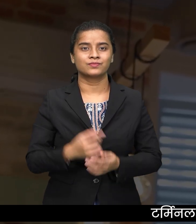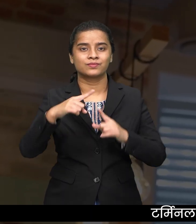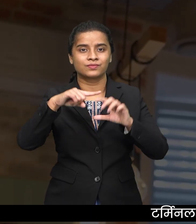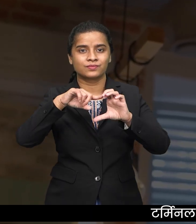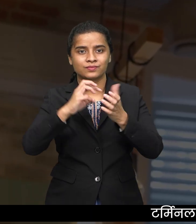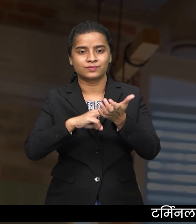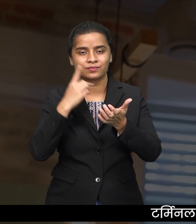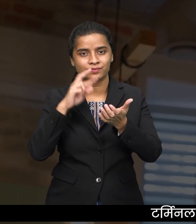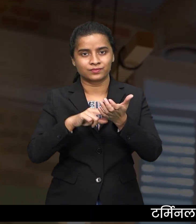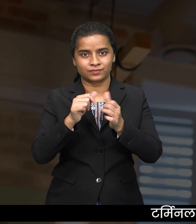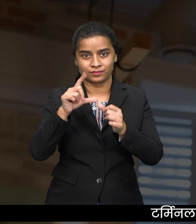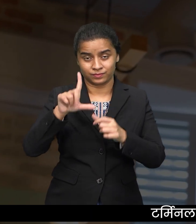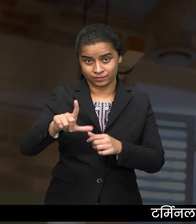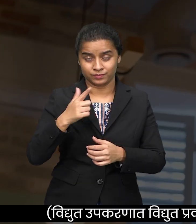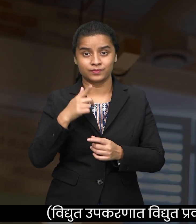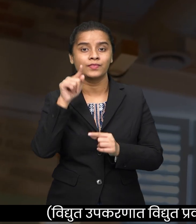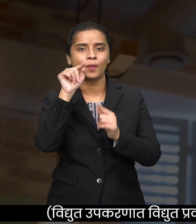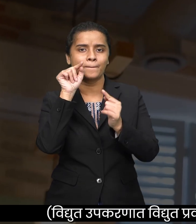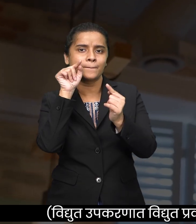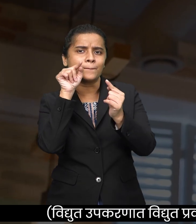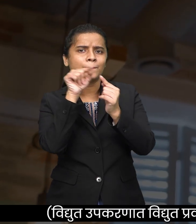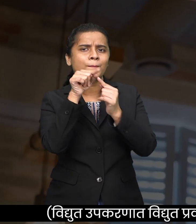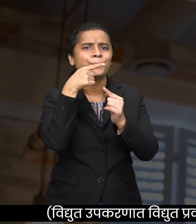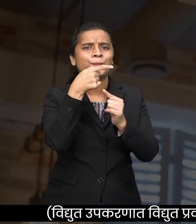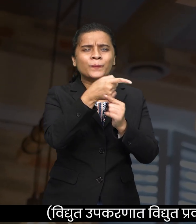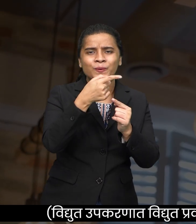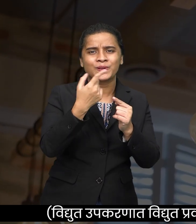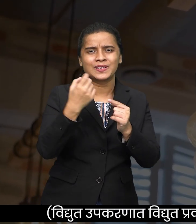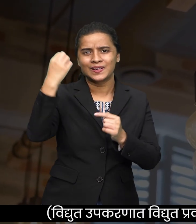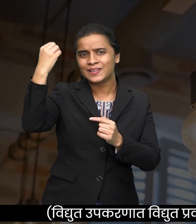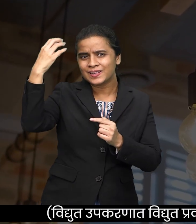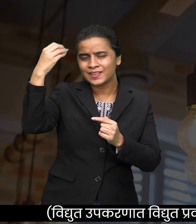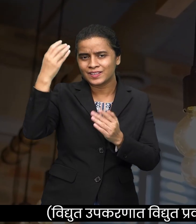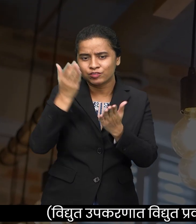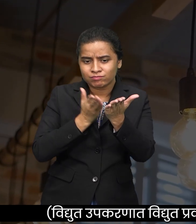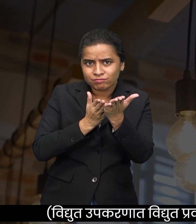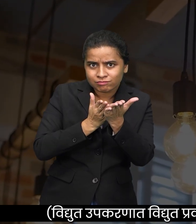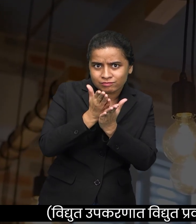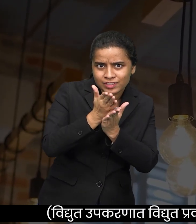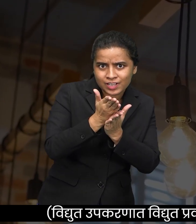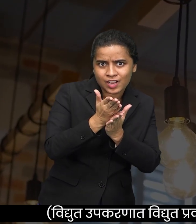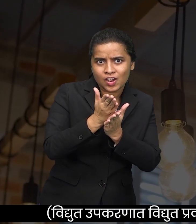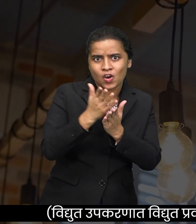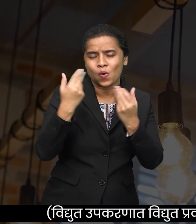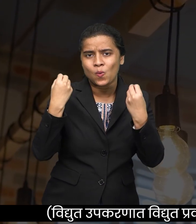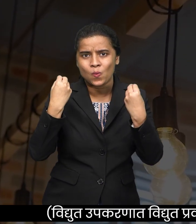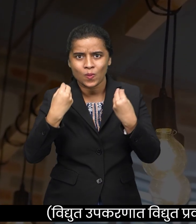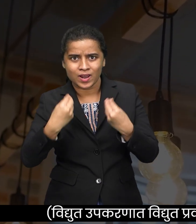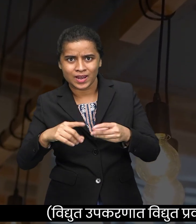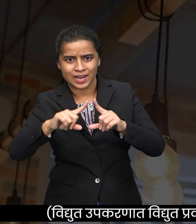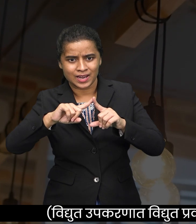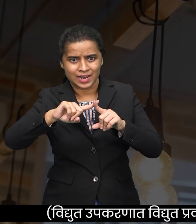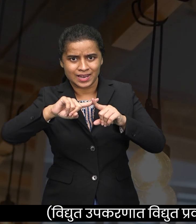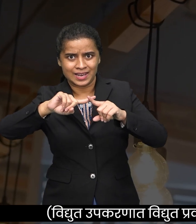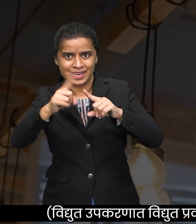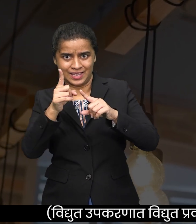टर्मिनल, जोडणी बिंदू, ध्रुव. विद्युत उपकरणात विद्युत प्रवाह प्रवेश करतो किंवा सोडतो असा बिंदू.